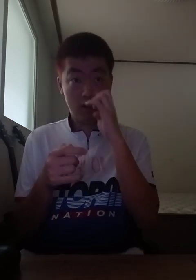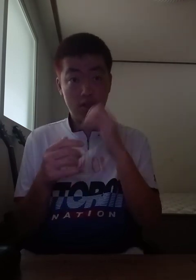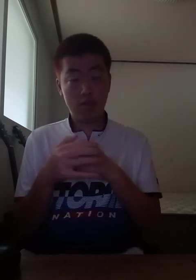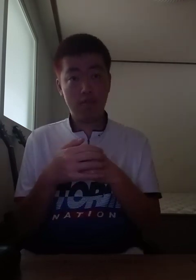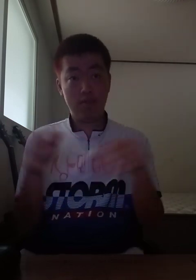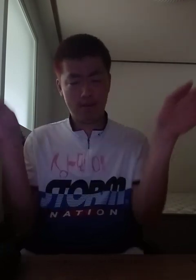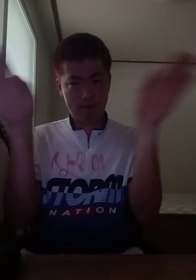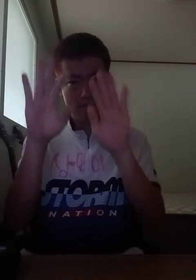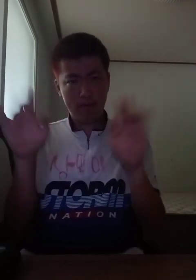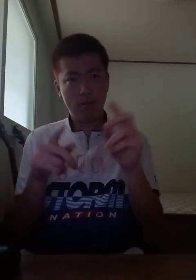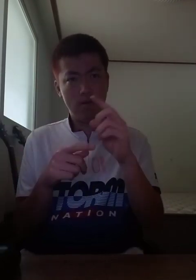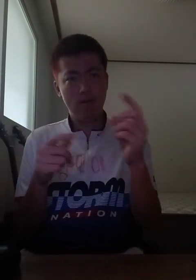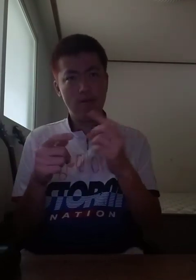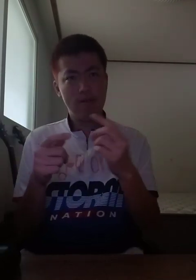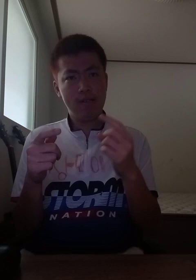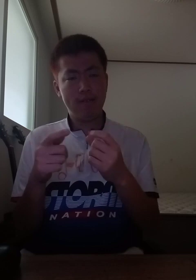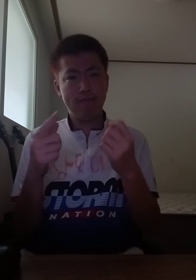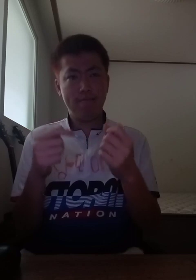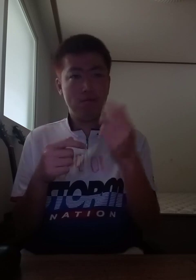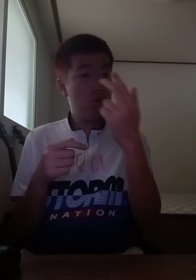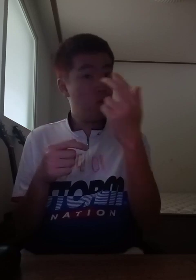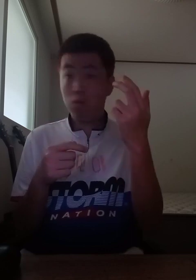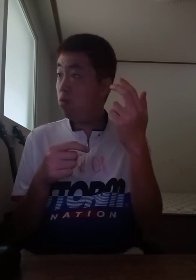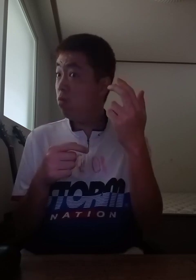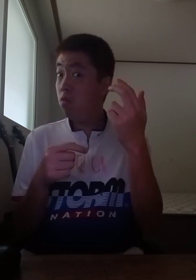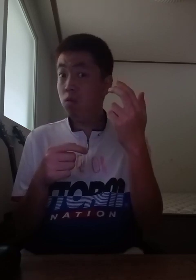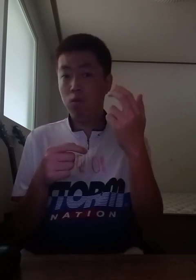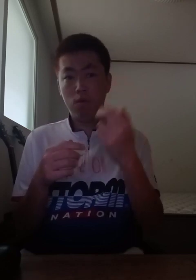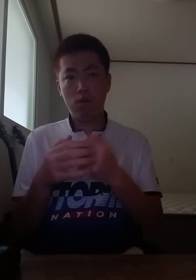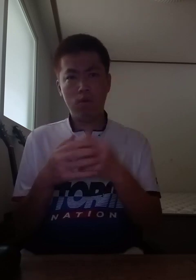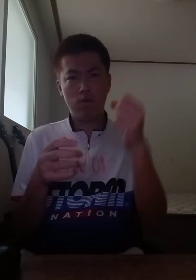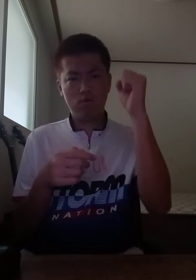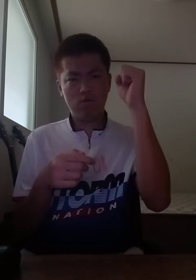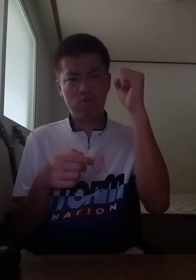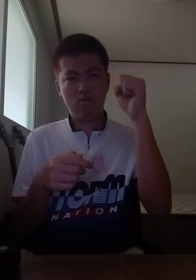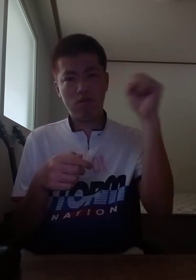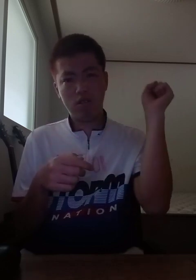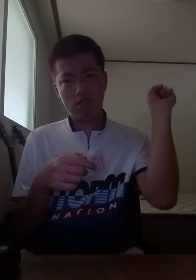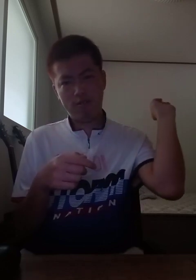시각 한 주민이 복도에 나타나 서성거리더니 손에 든 쓰레기 봉투를 재빨리 내던지고는